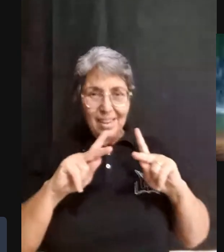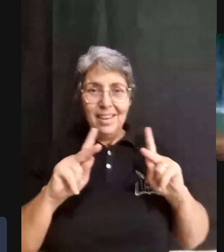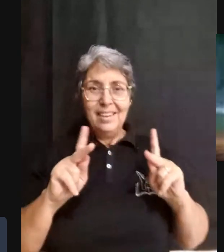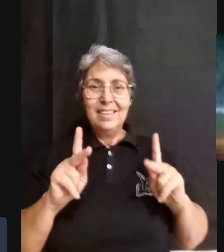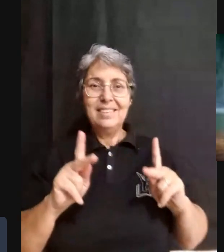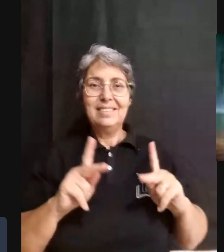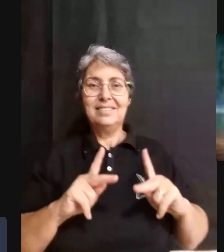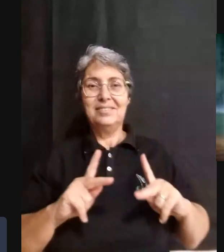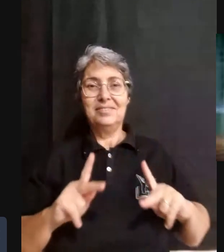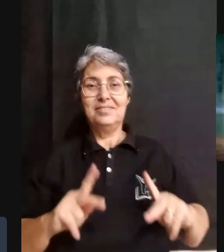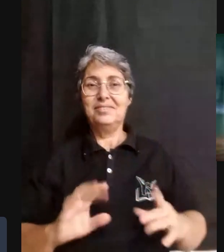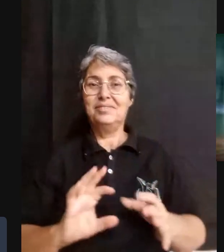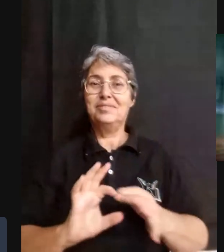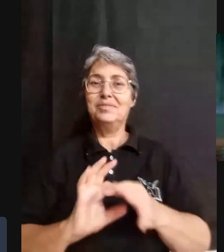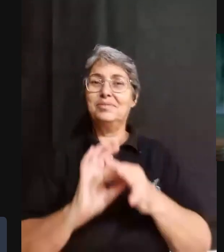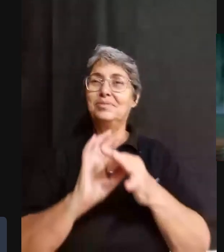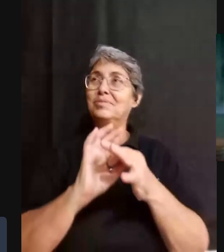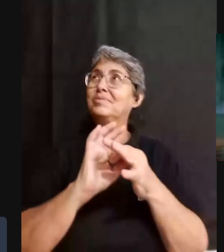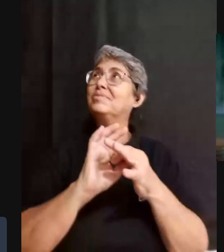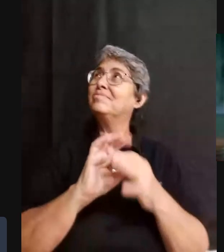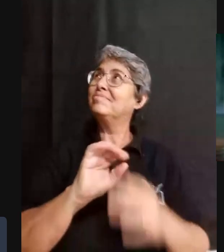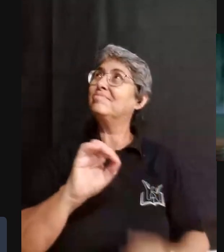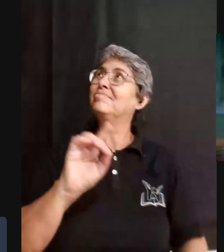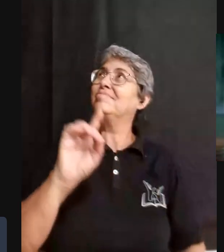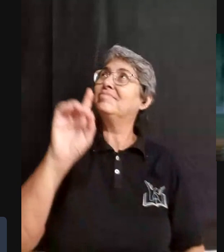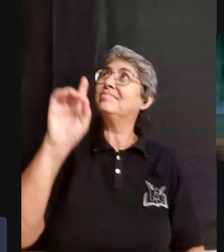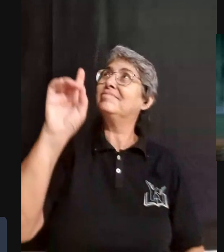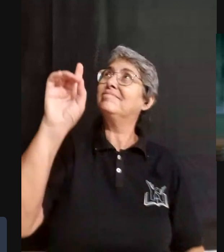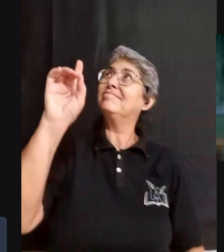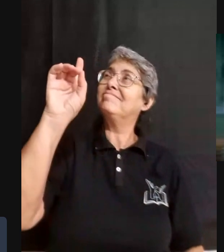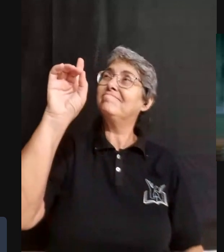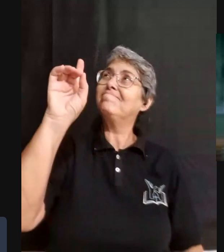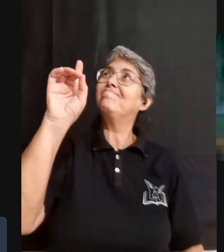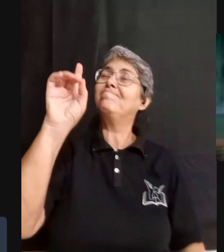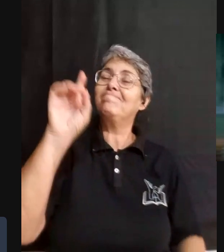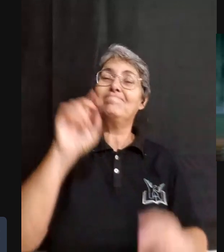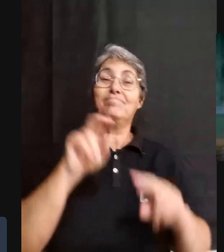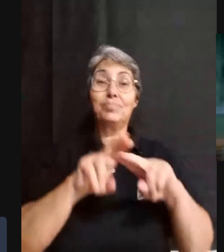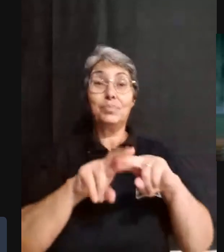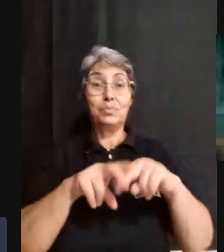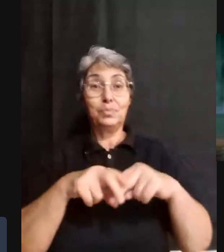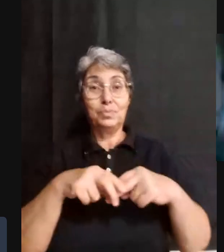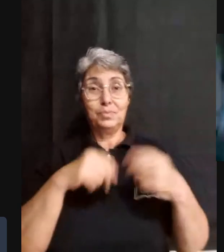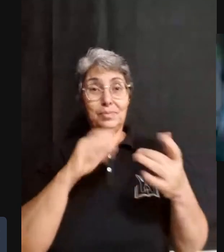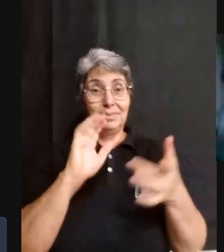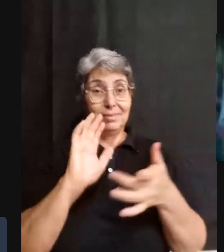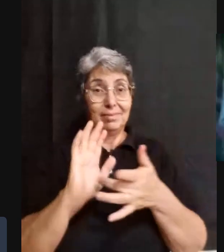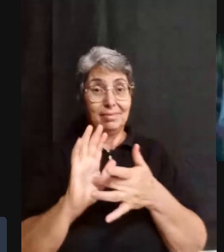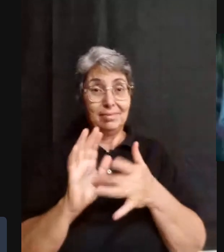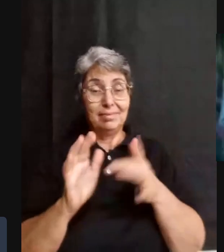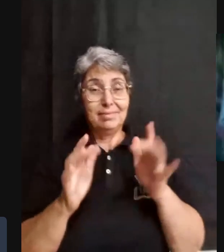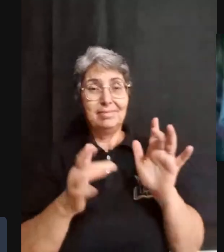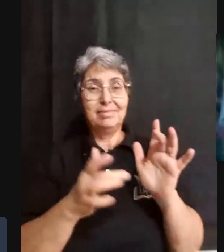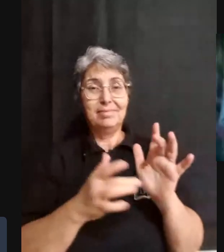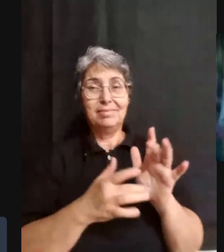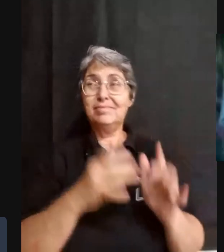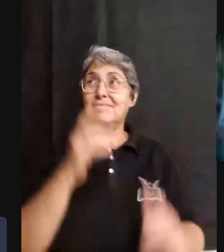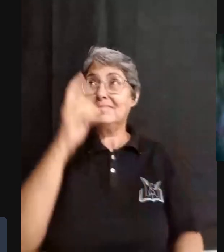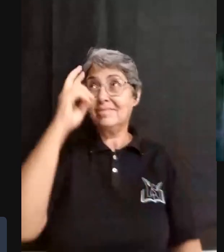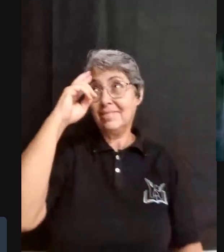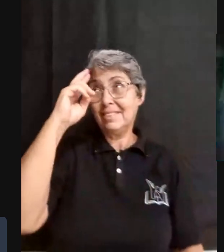Deus por meio de nosso Senhor, por